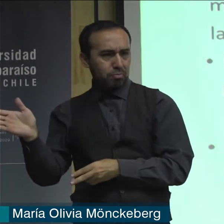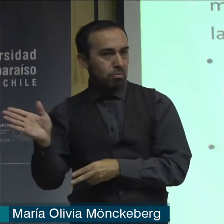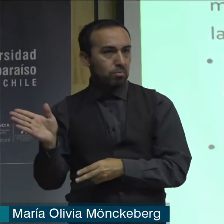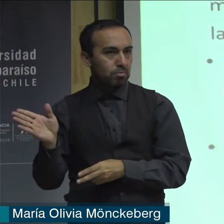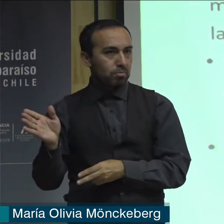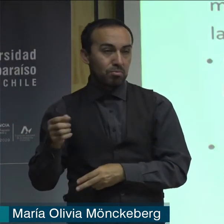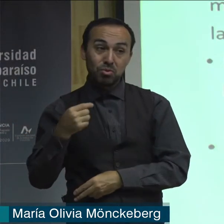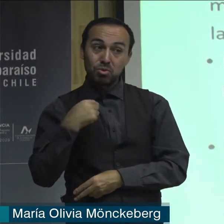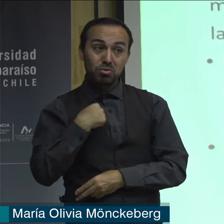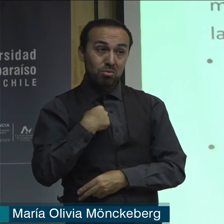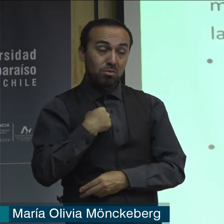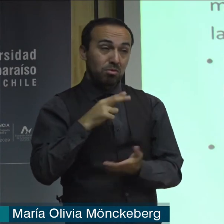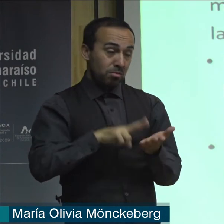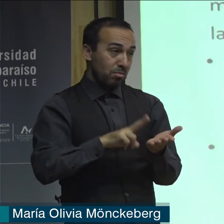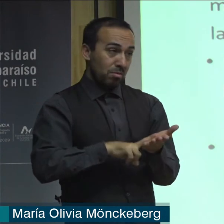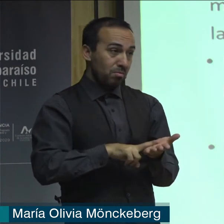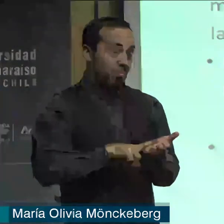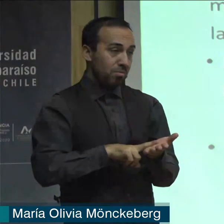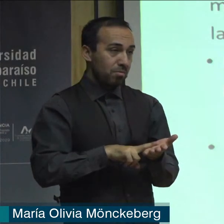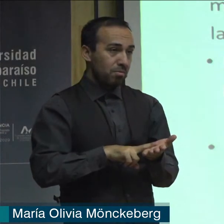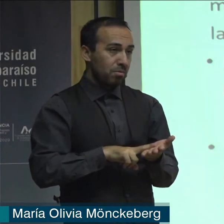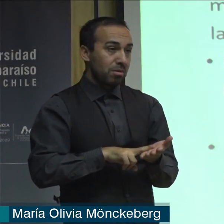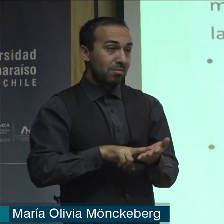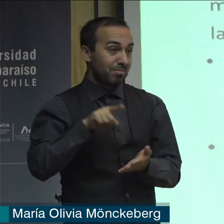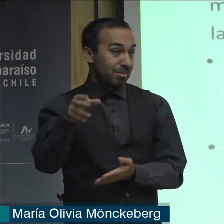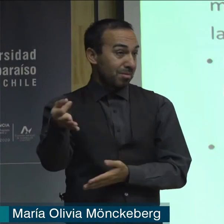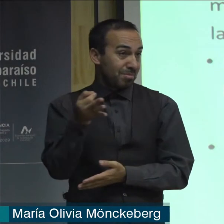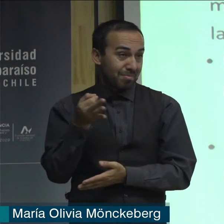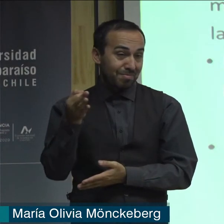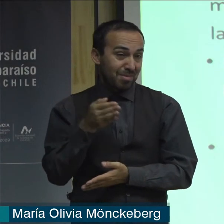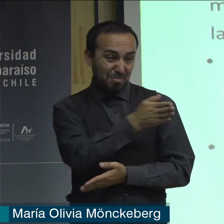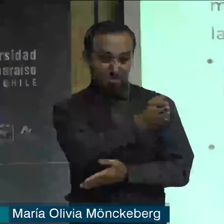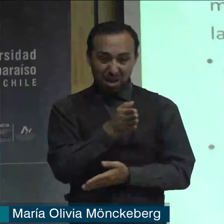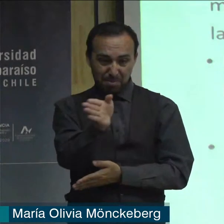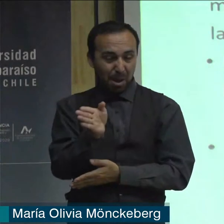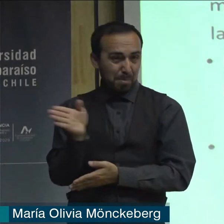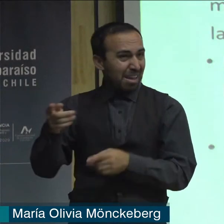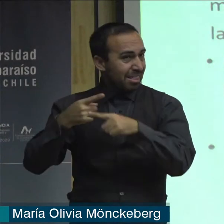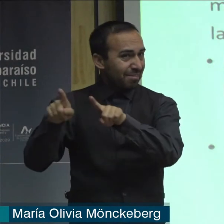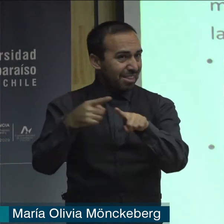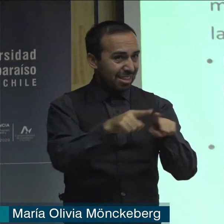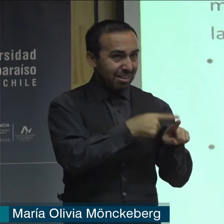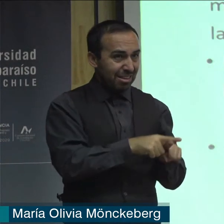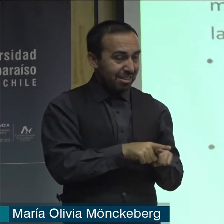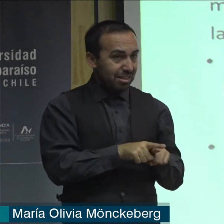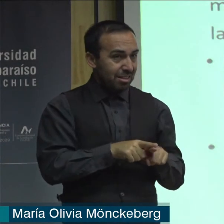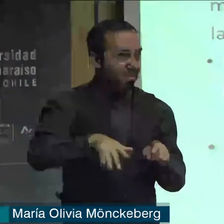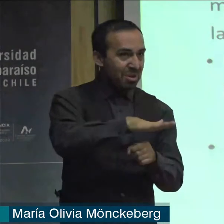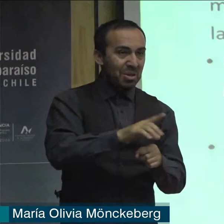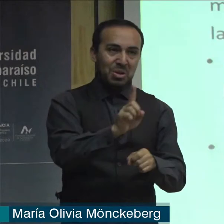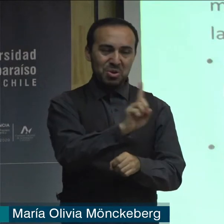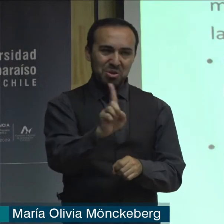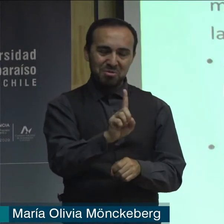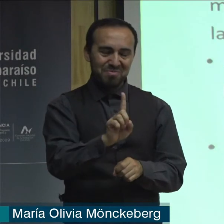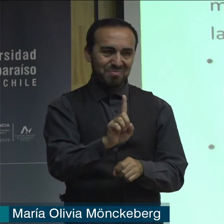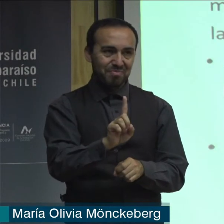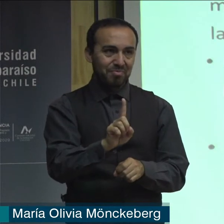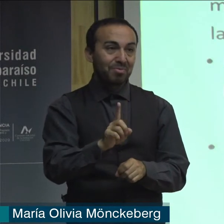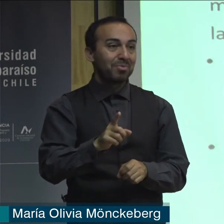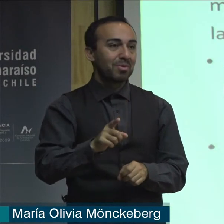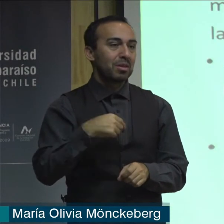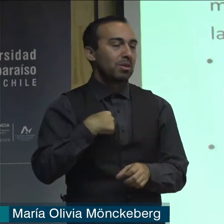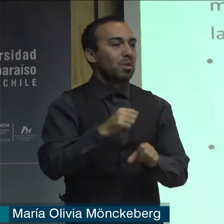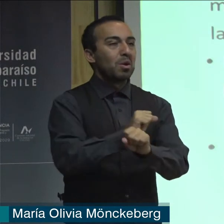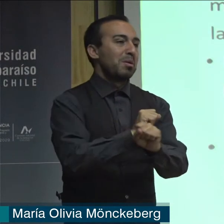por lo menos Esa esa versión no me la compro porque creo que que era no habría sido posible